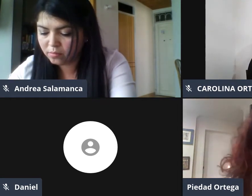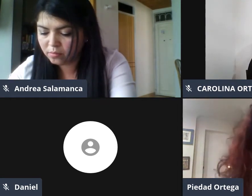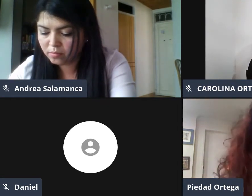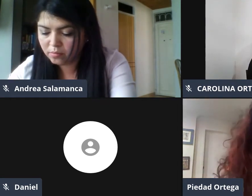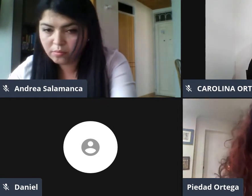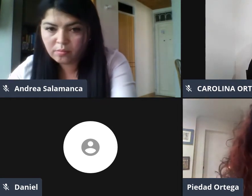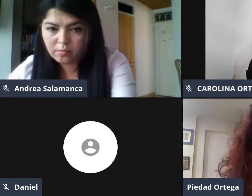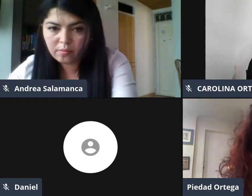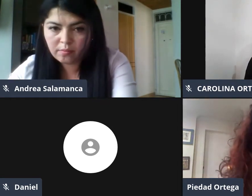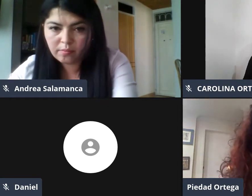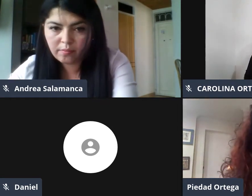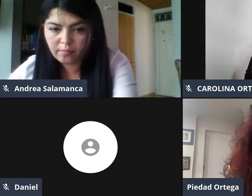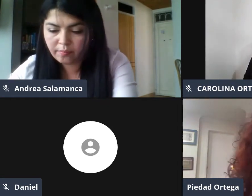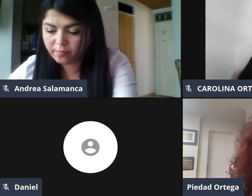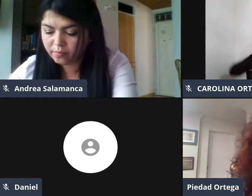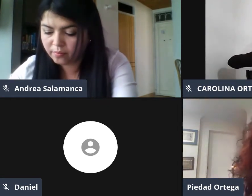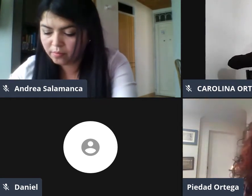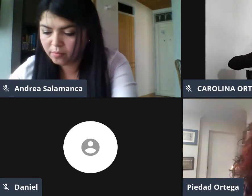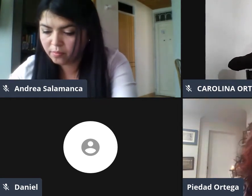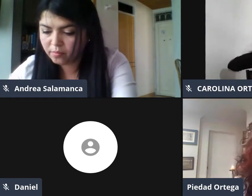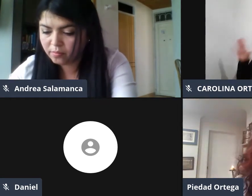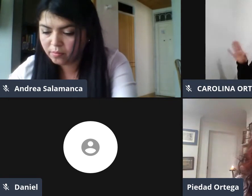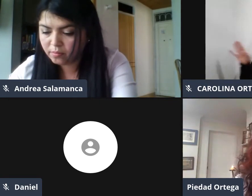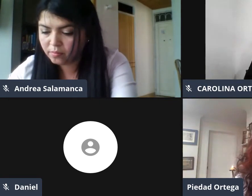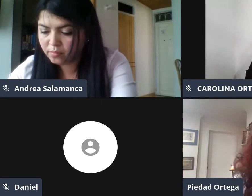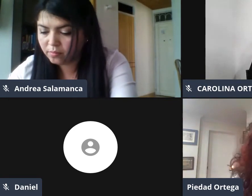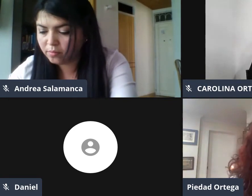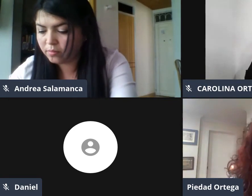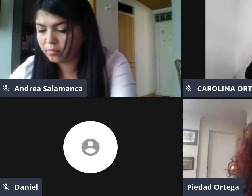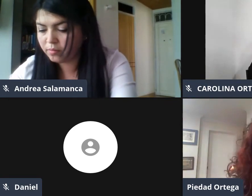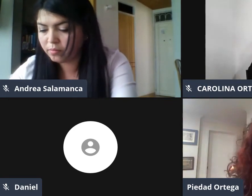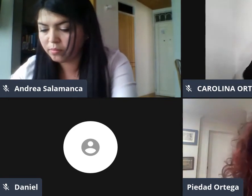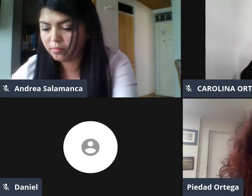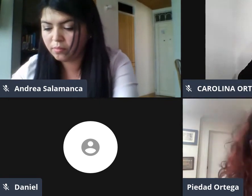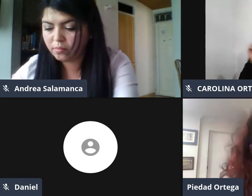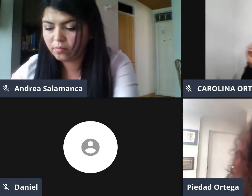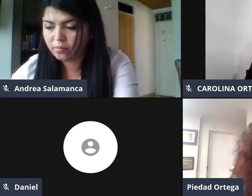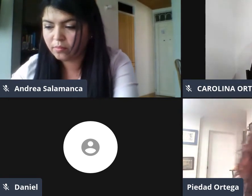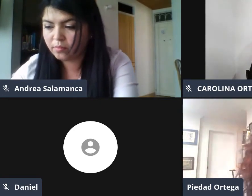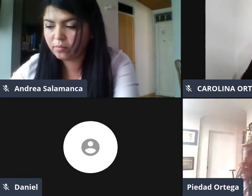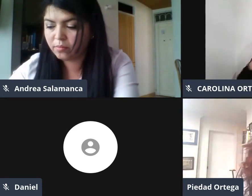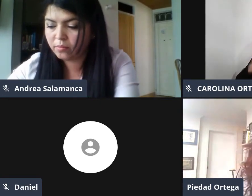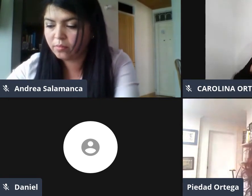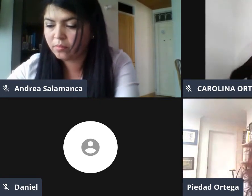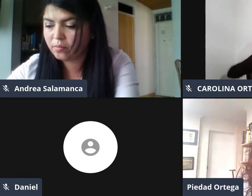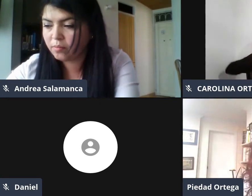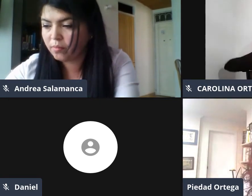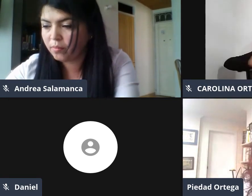Bueno, buenas tardes a todos, a todas. Ofrezco disculpas